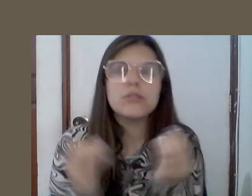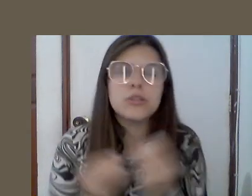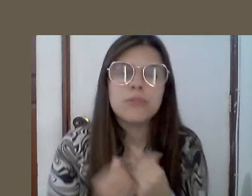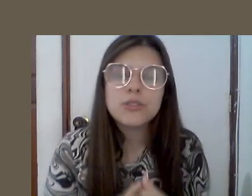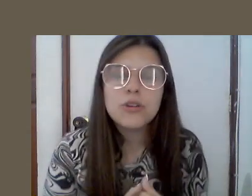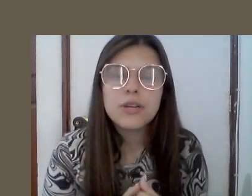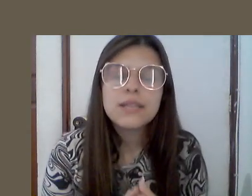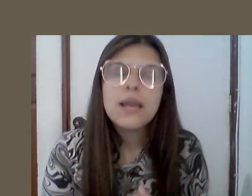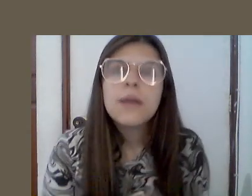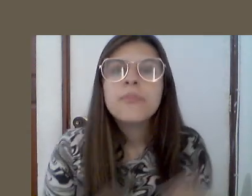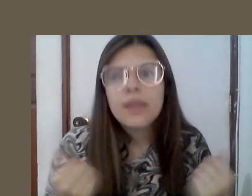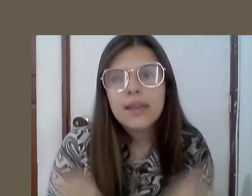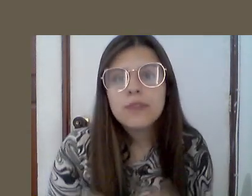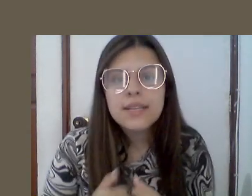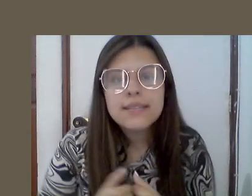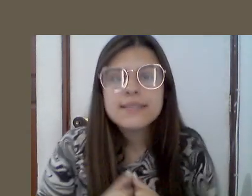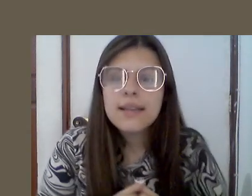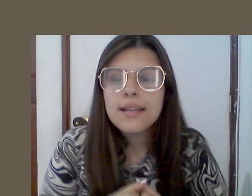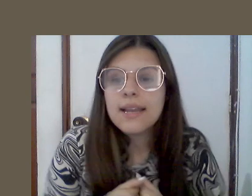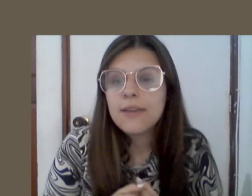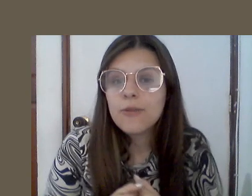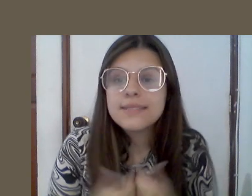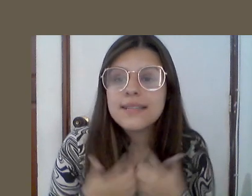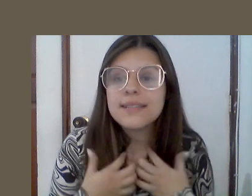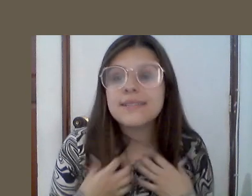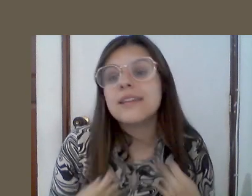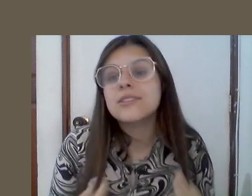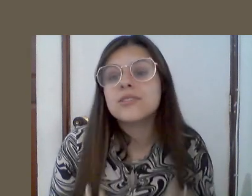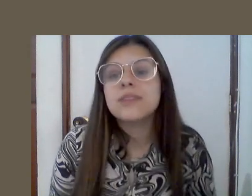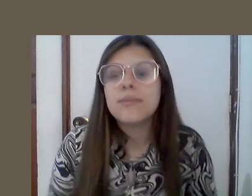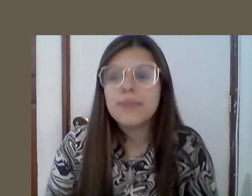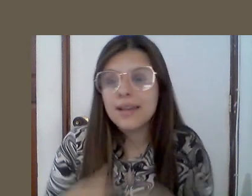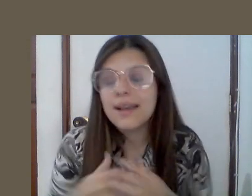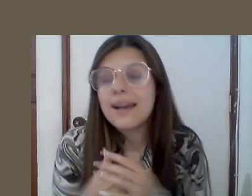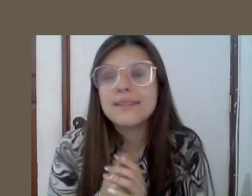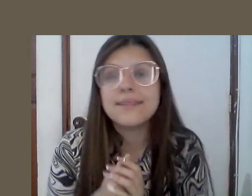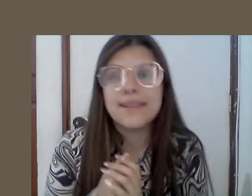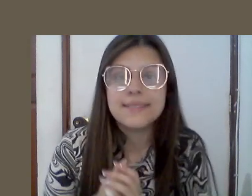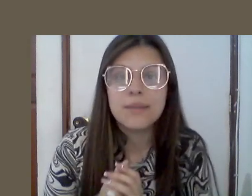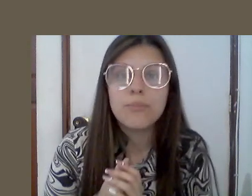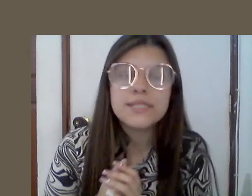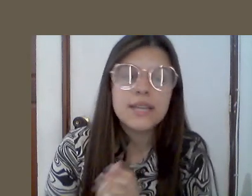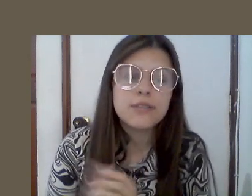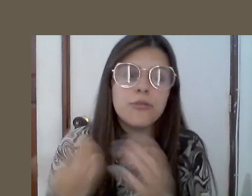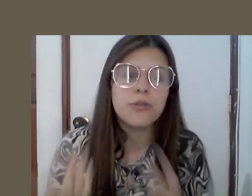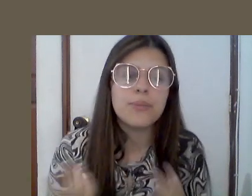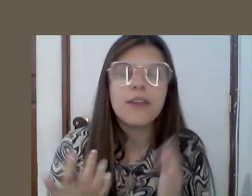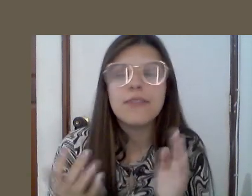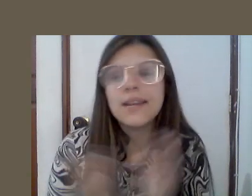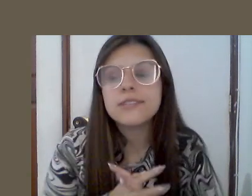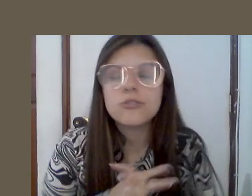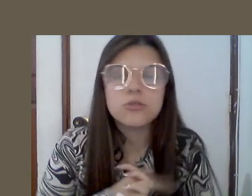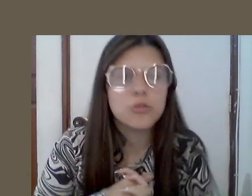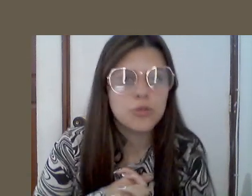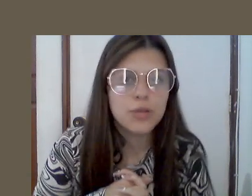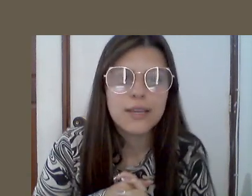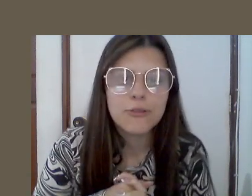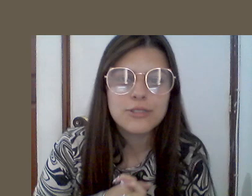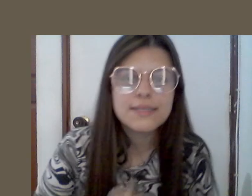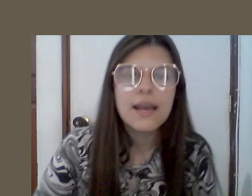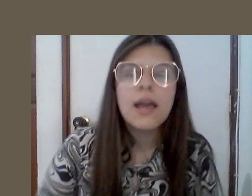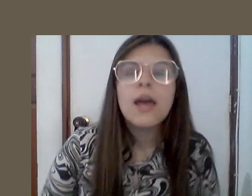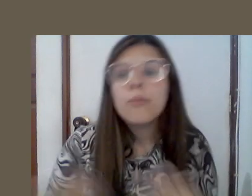adultos mayores que utilizan la lengua de señas y estos también la caracterizan pues a su forma de hablar y a su